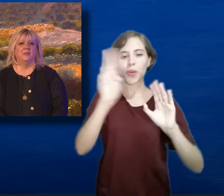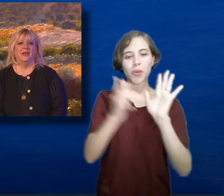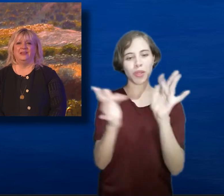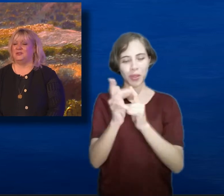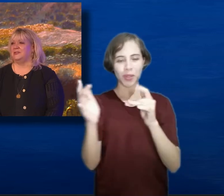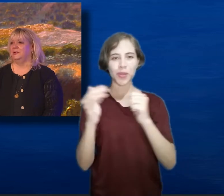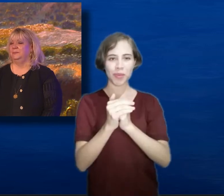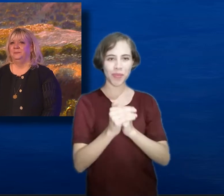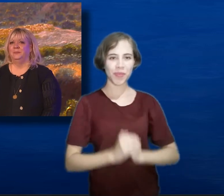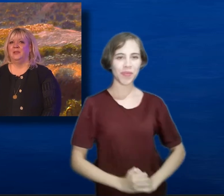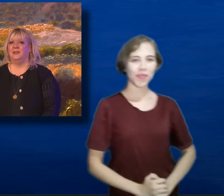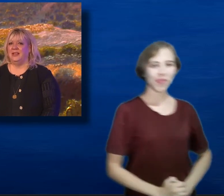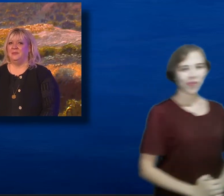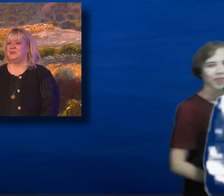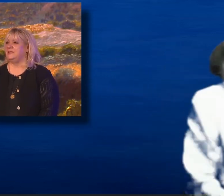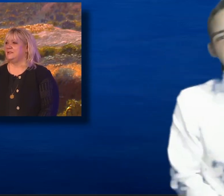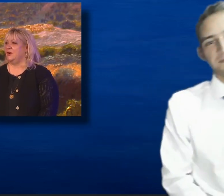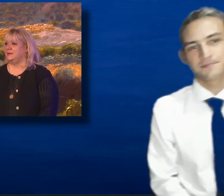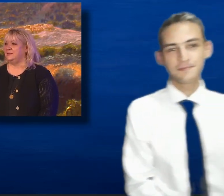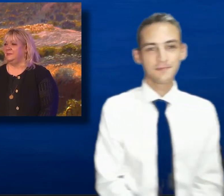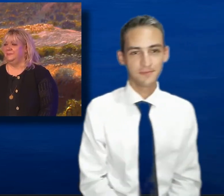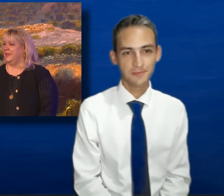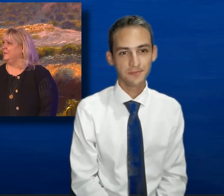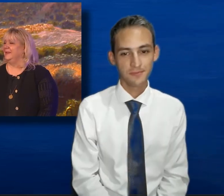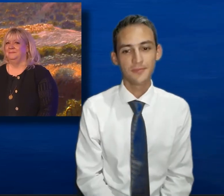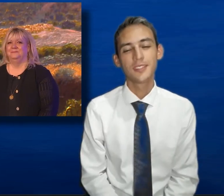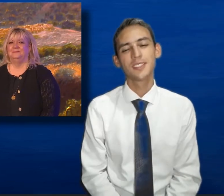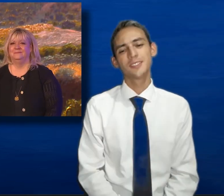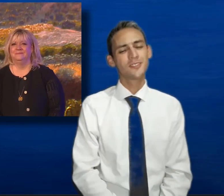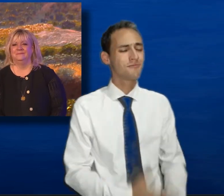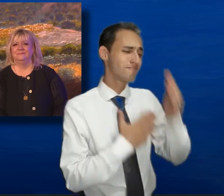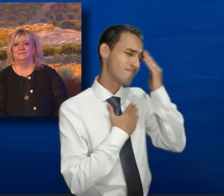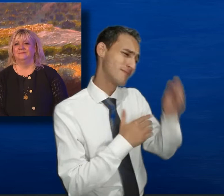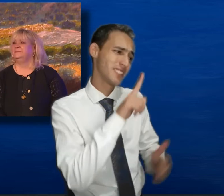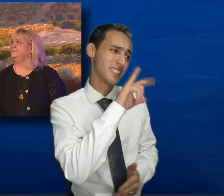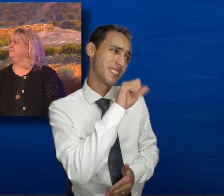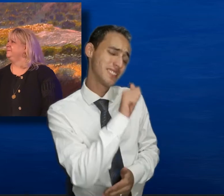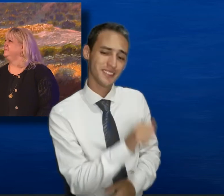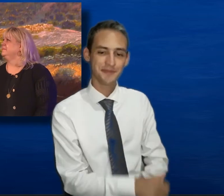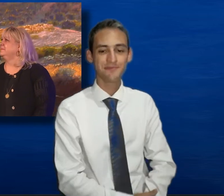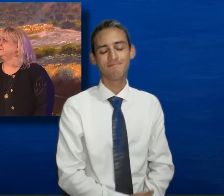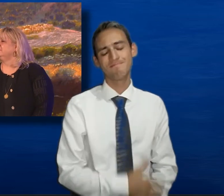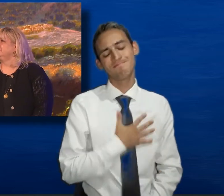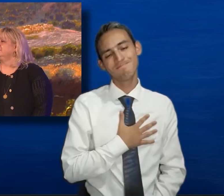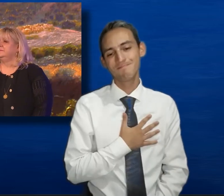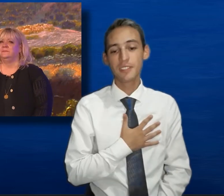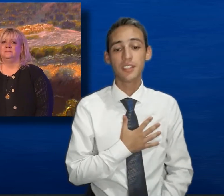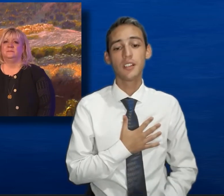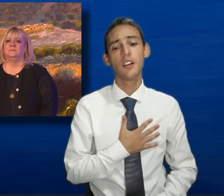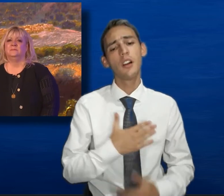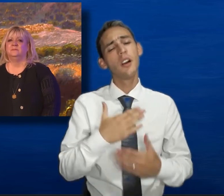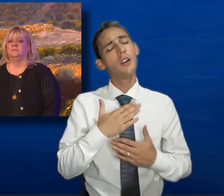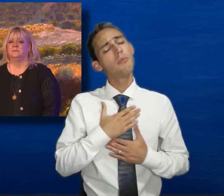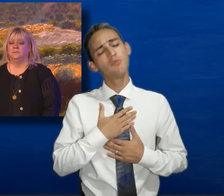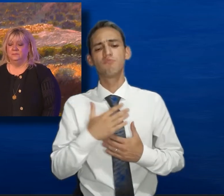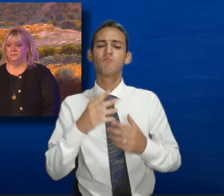único, unigênito do Pai Celestial e faço em nome de Jesus Cristo. Amém. Amém. Obrigado, Lisa.